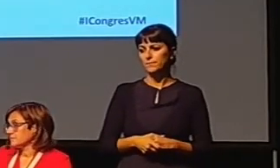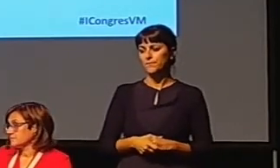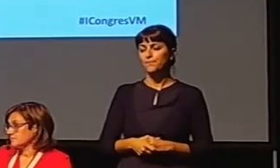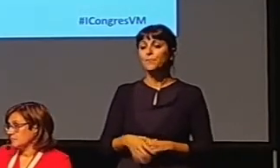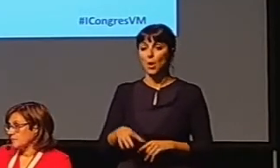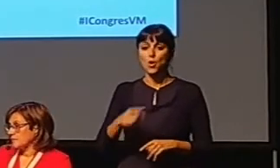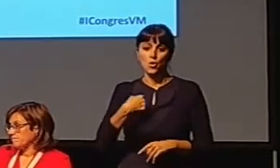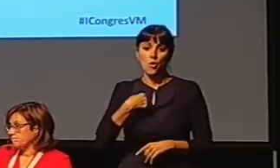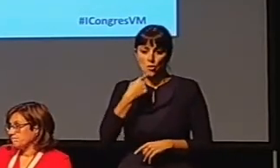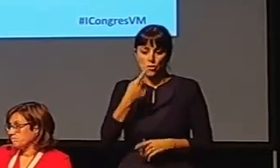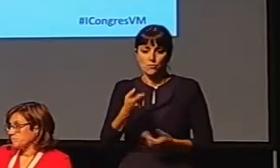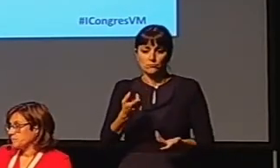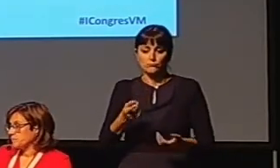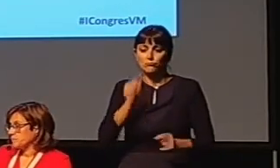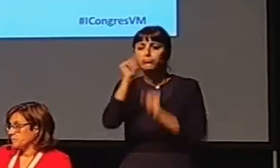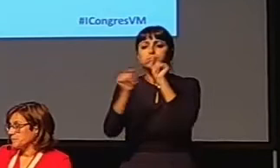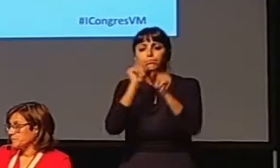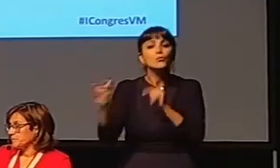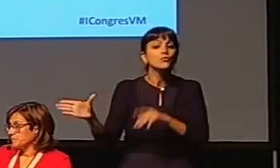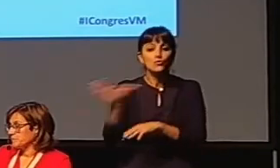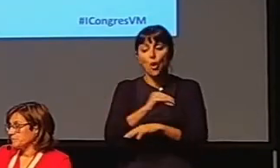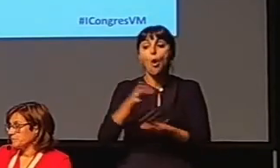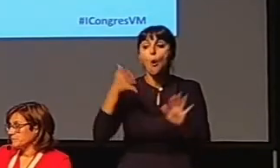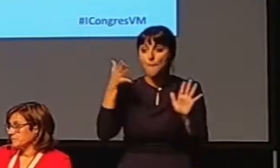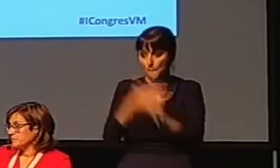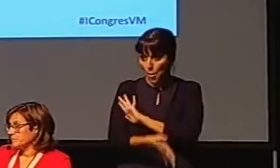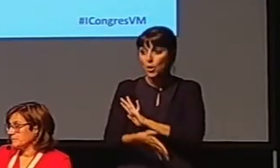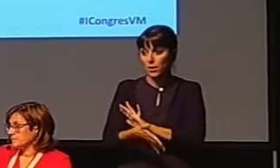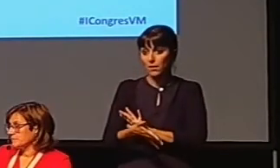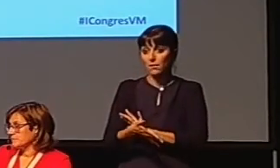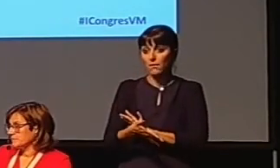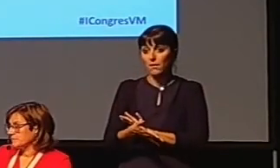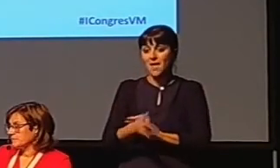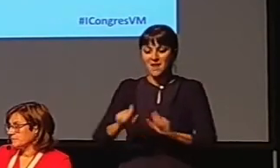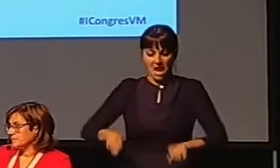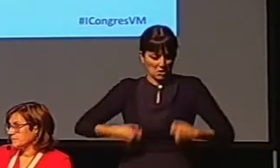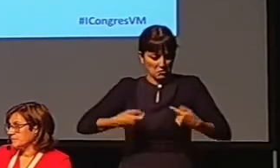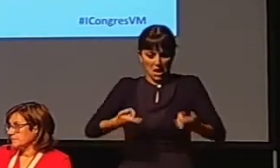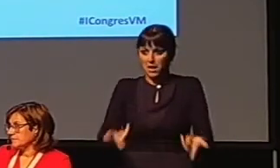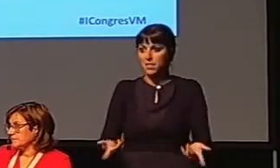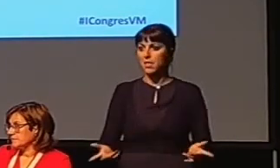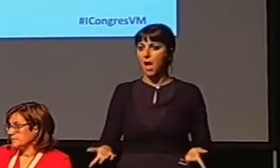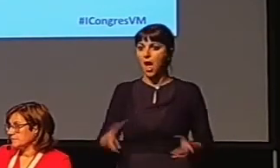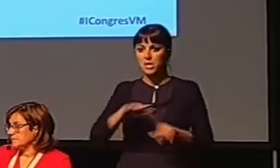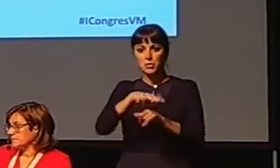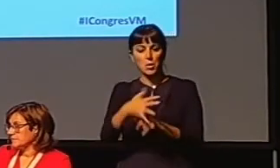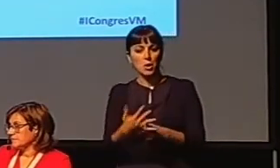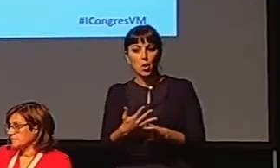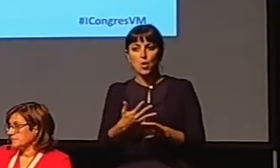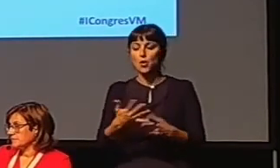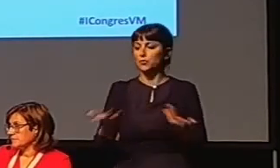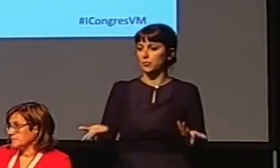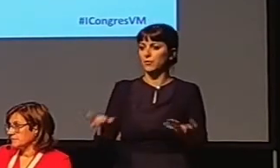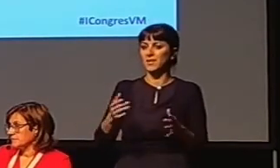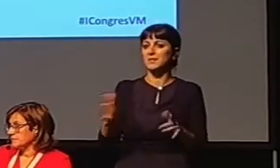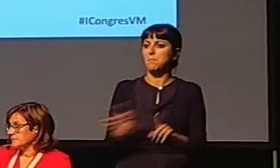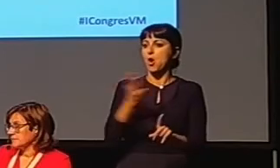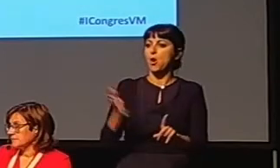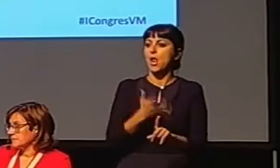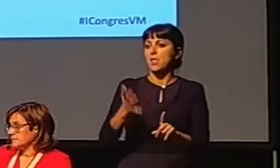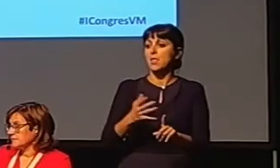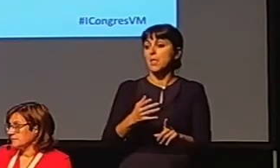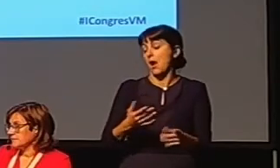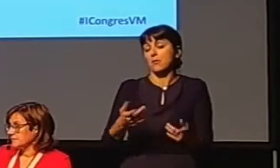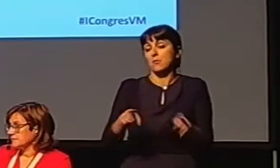Digo que pilla tot el món perquè té que veure precisament aquesta naturalització. No? Les violències, la violència, pel fet que sigui tan estructural, és la que està més